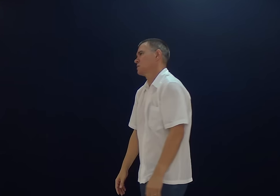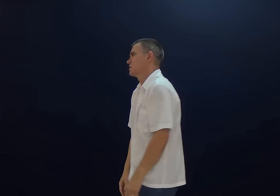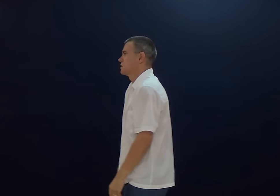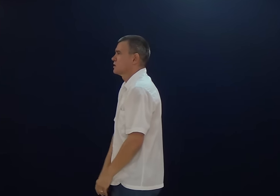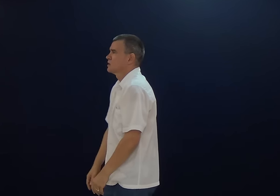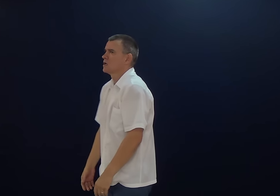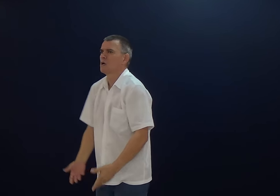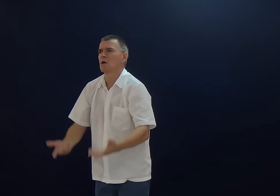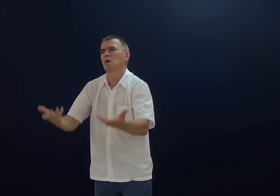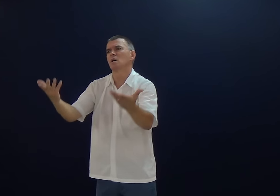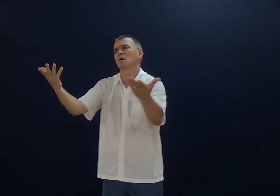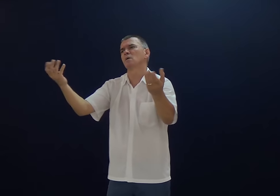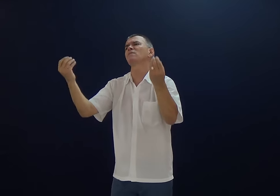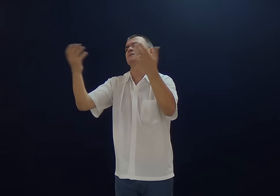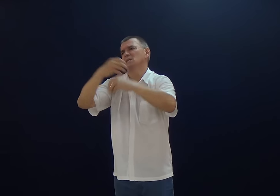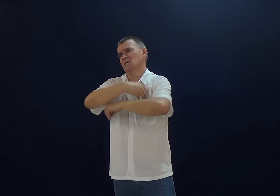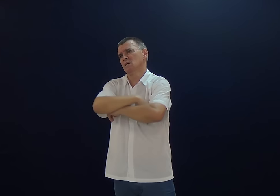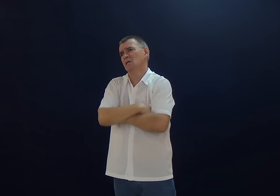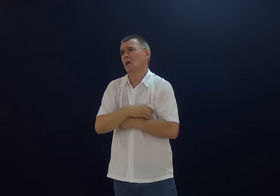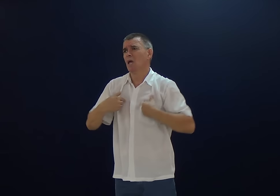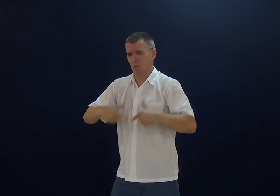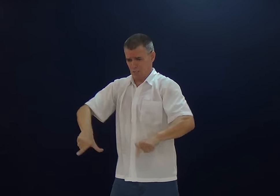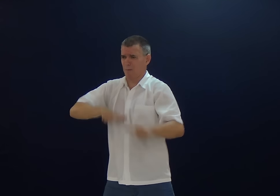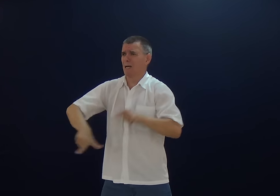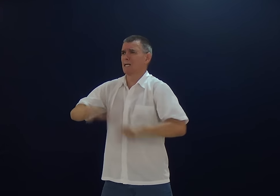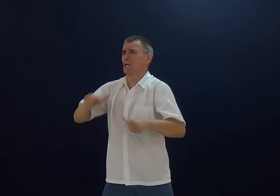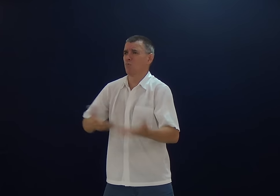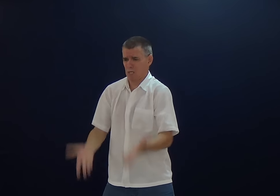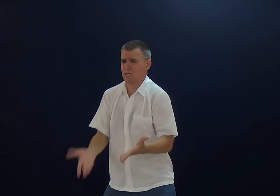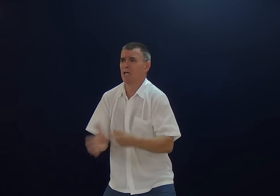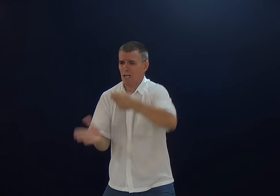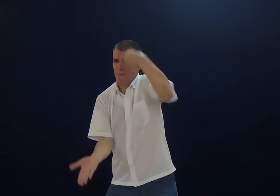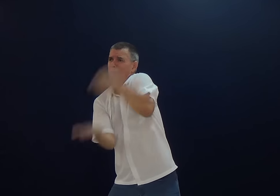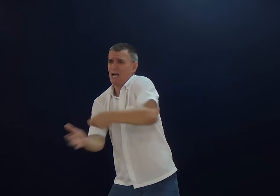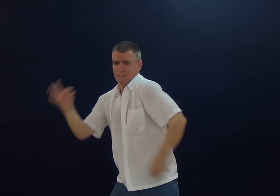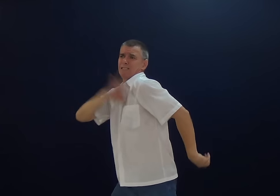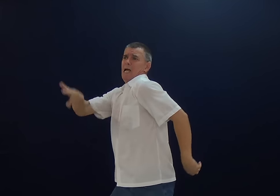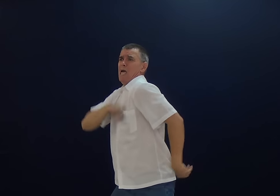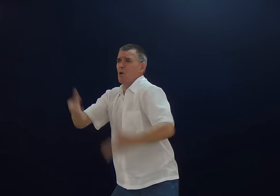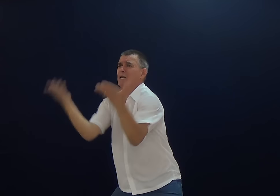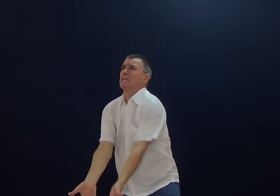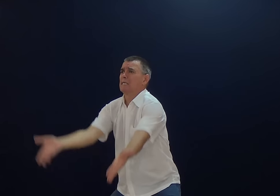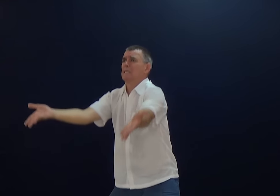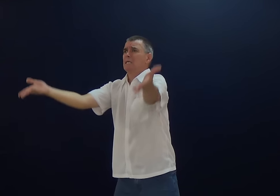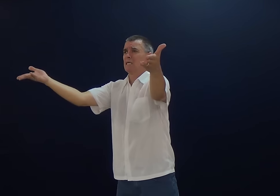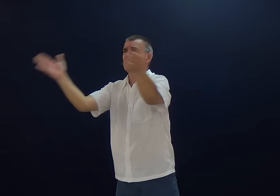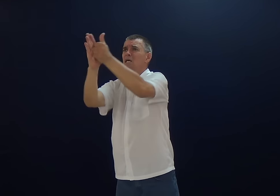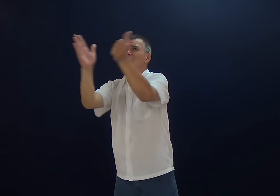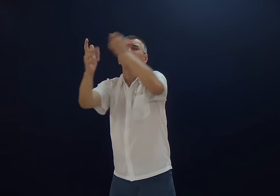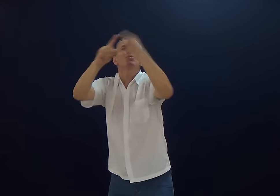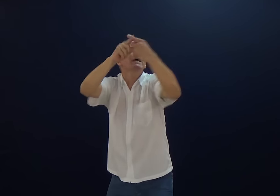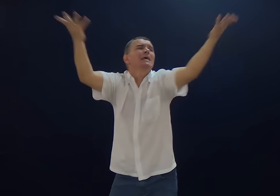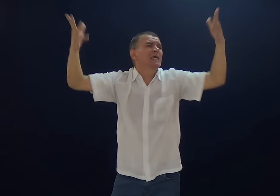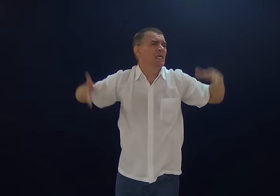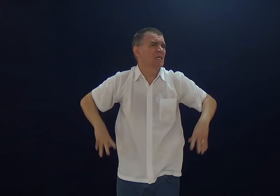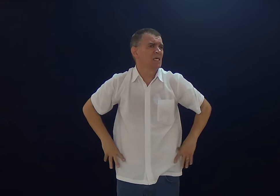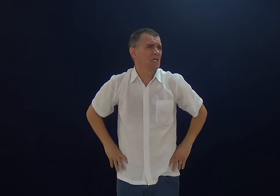não vou lá não lá na IP Tem muita fofoca que que eu posso fazer puxa é um trabalho pesado e eu trabalho trabalho trabalho